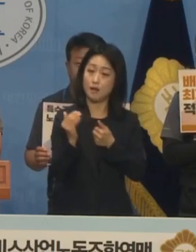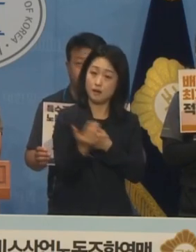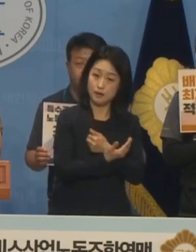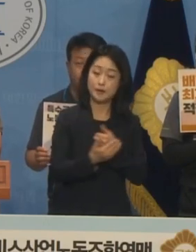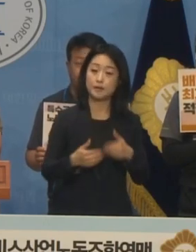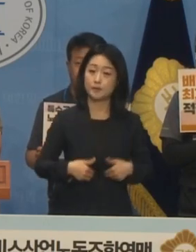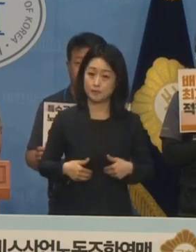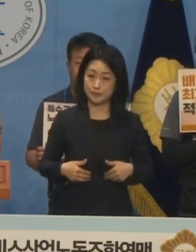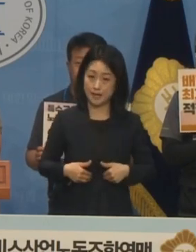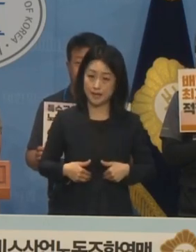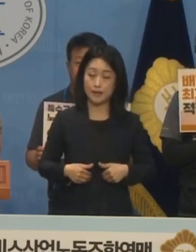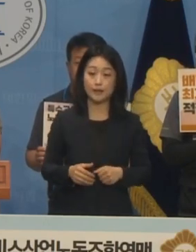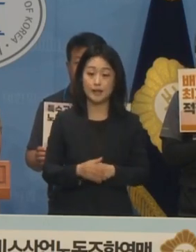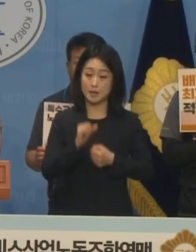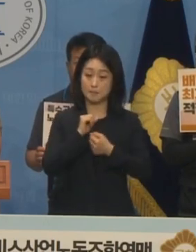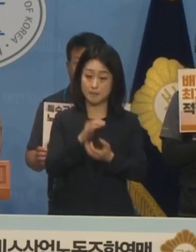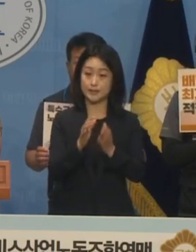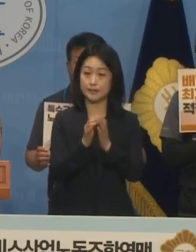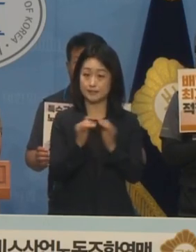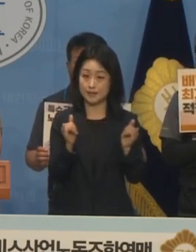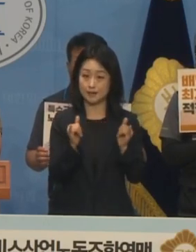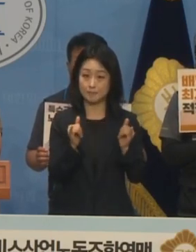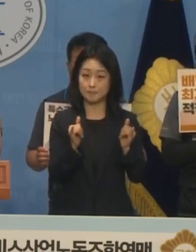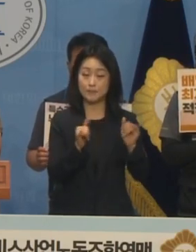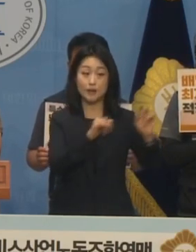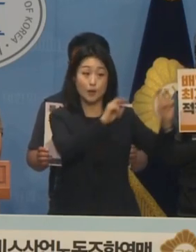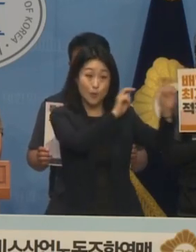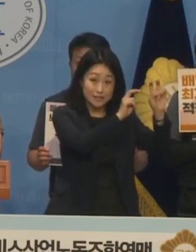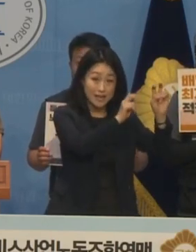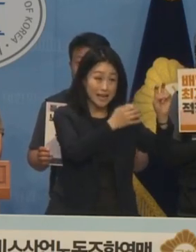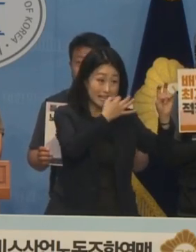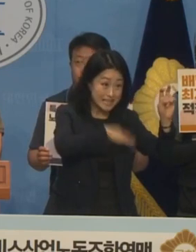국민경제의 건전한 발전에 이바지함을 목적으로 한다고 나와 있습니다.